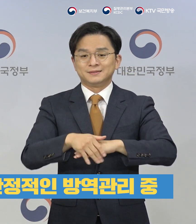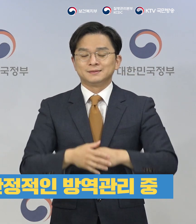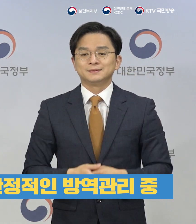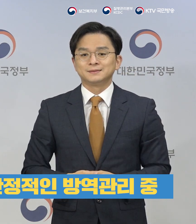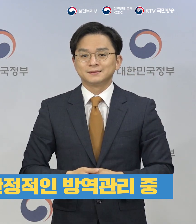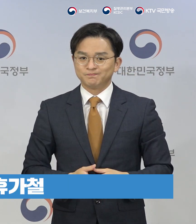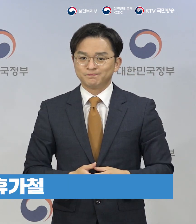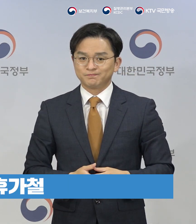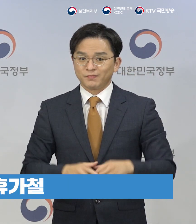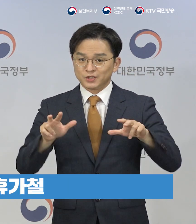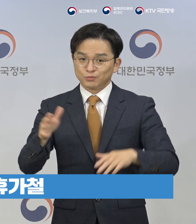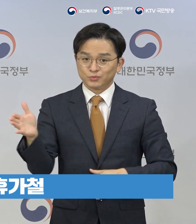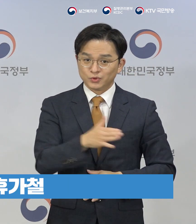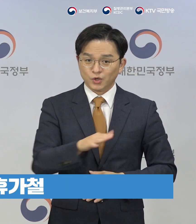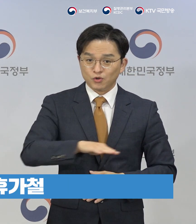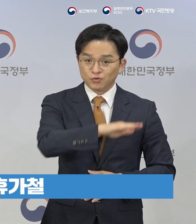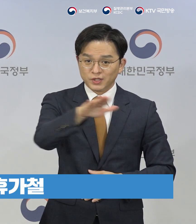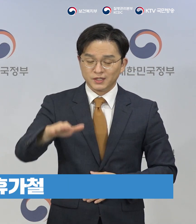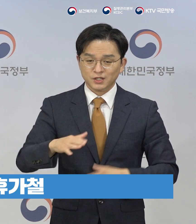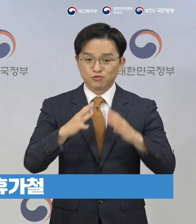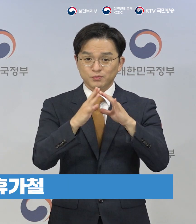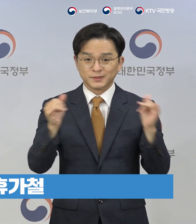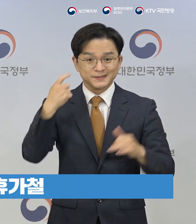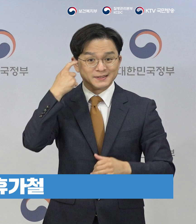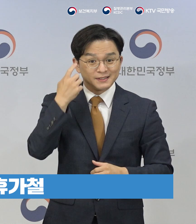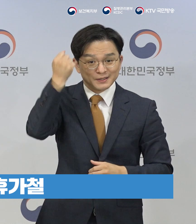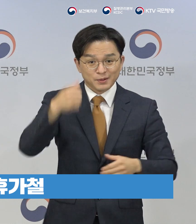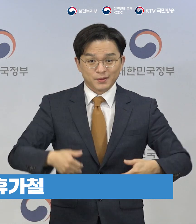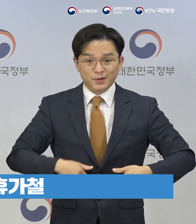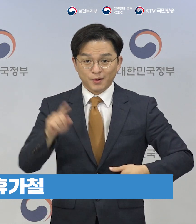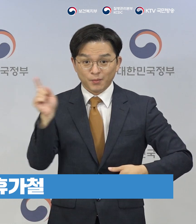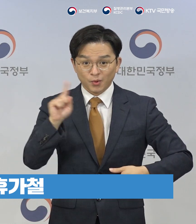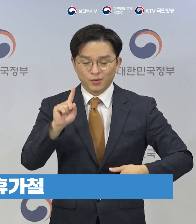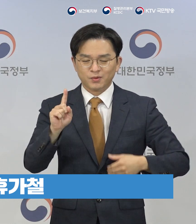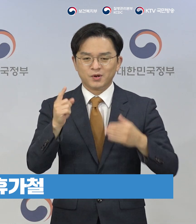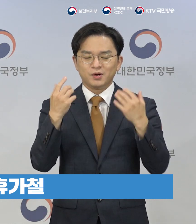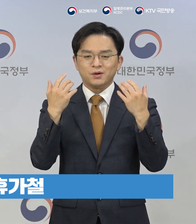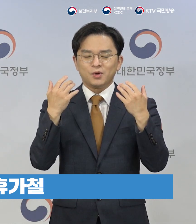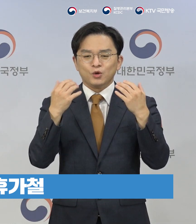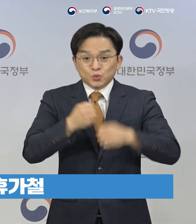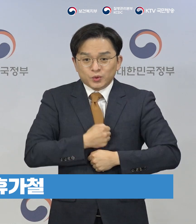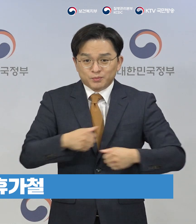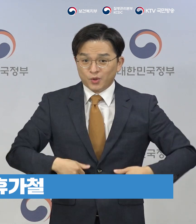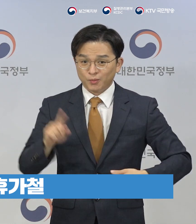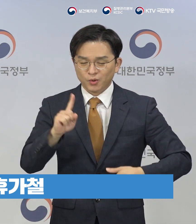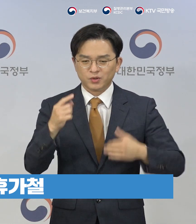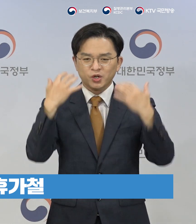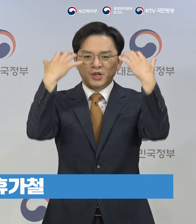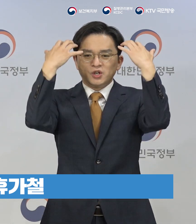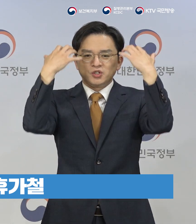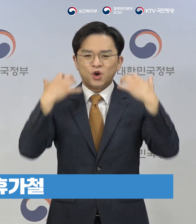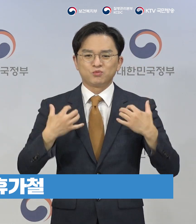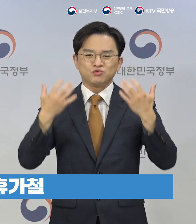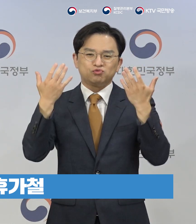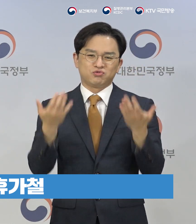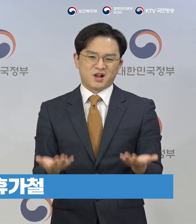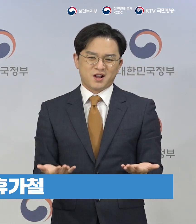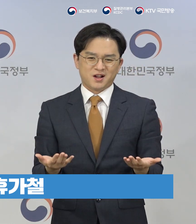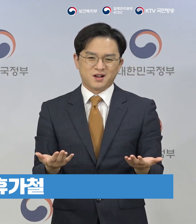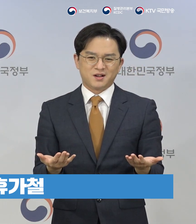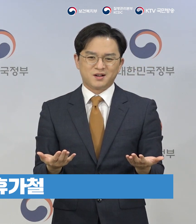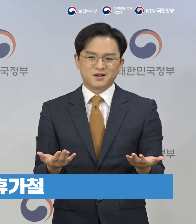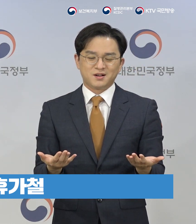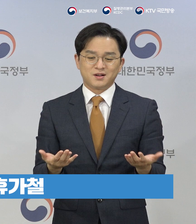예정입니다. 이제 우리 사회가 주목해야 하는 새로운 위기 요인은 여름 휴가철이 될